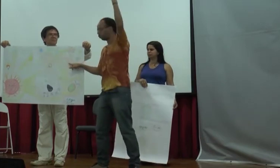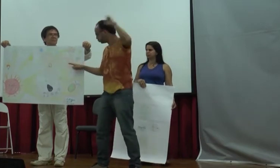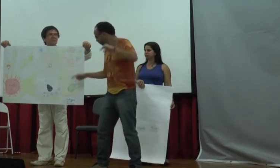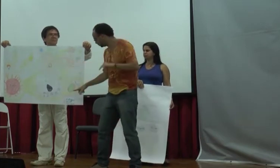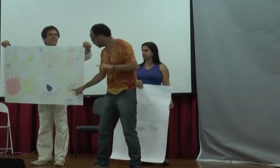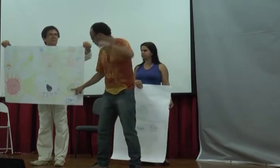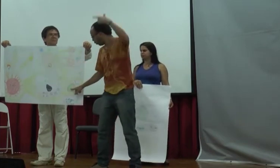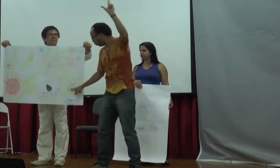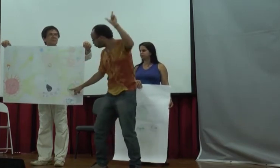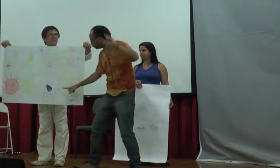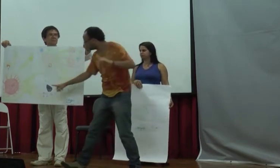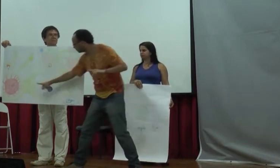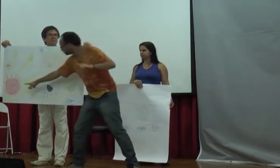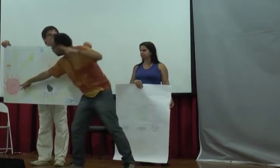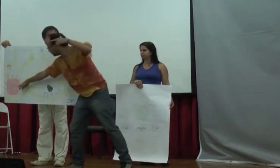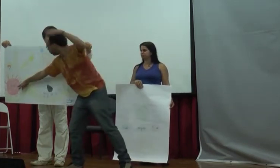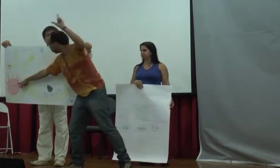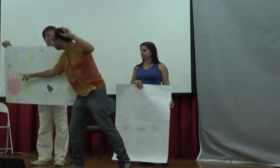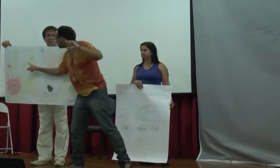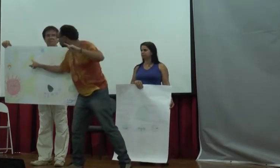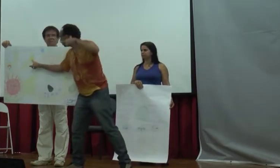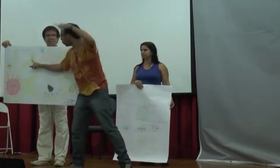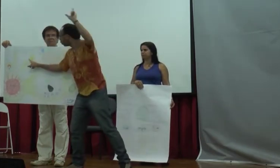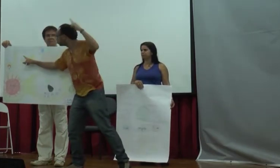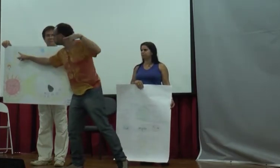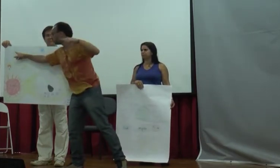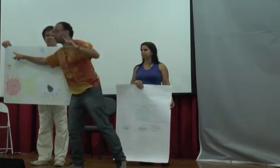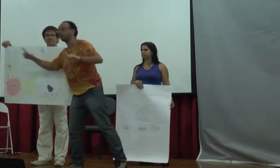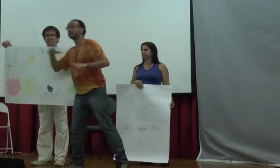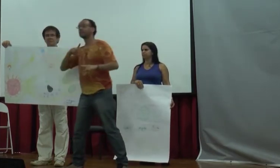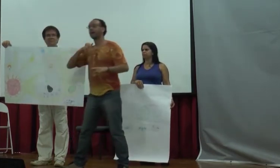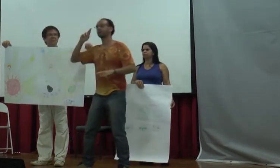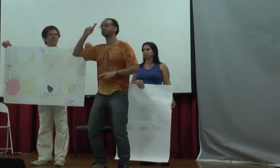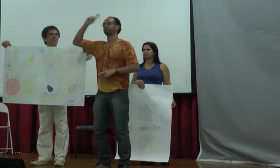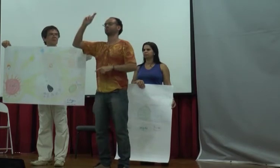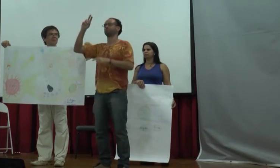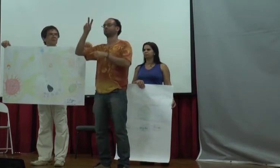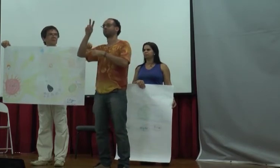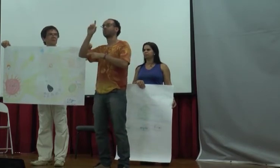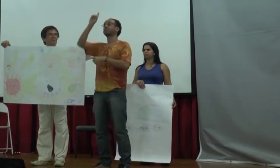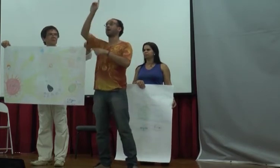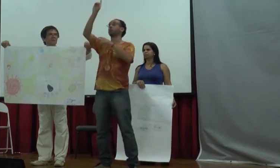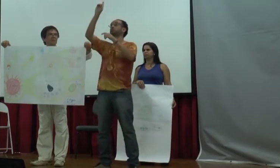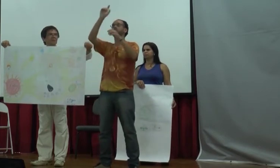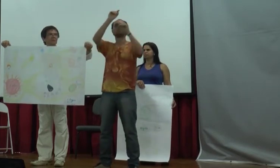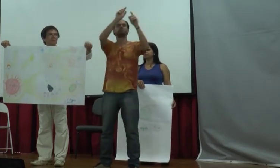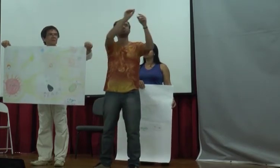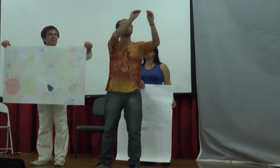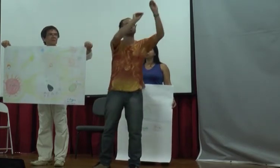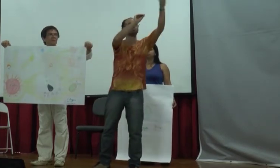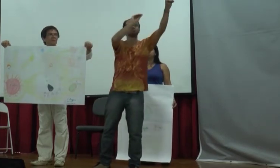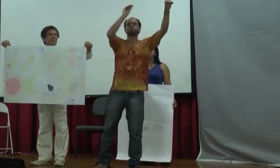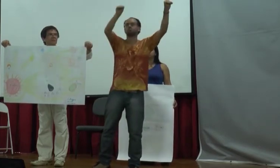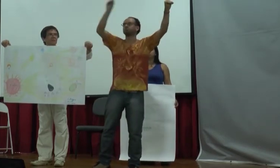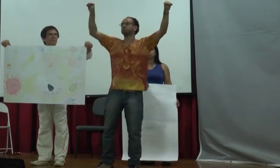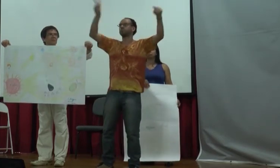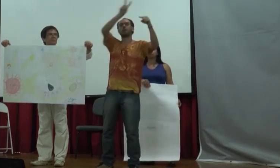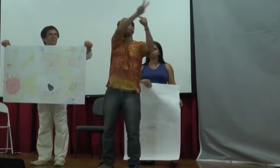aqui. Esse aqui são outros planetas, o Sol e outros planetas.